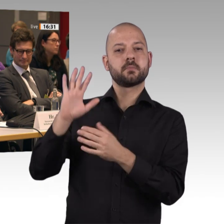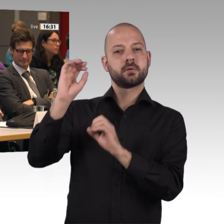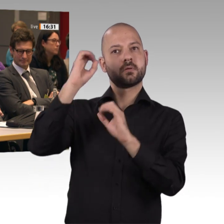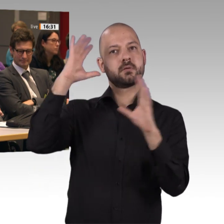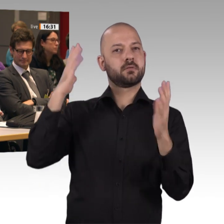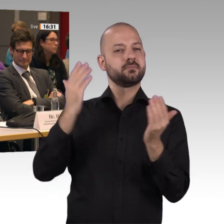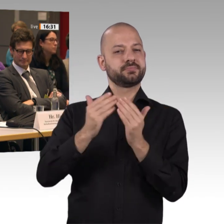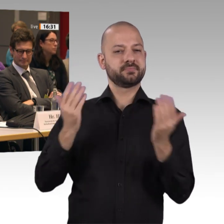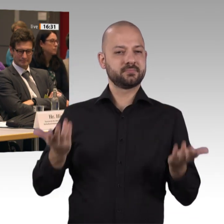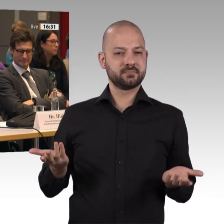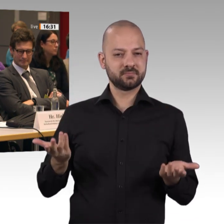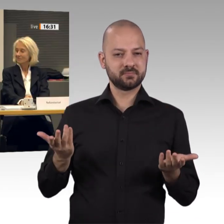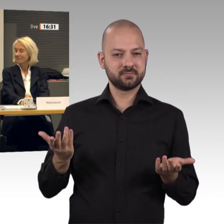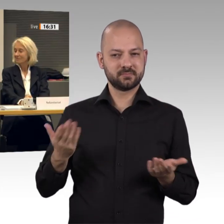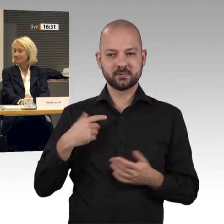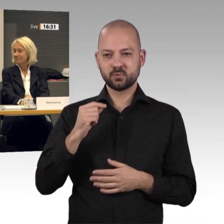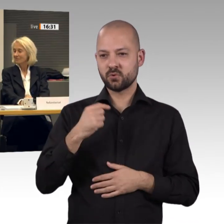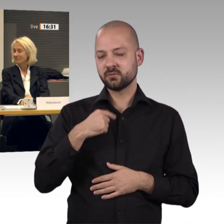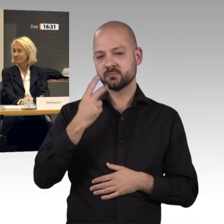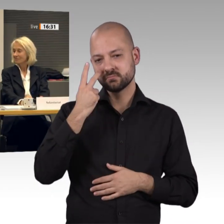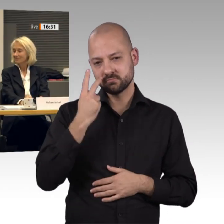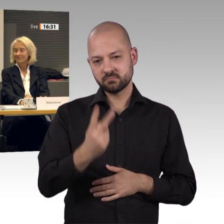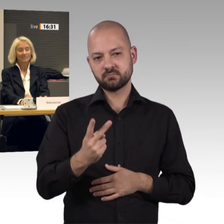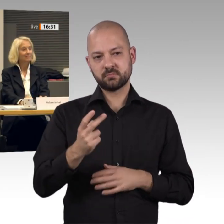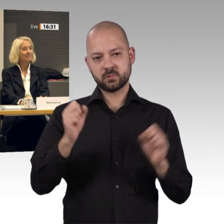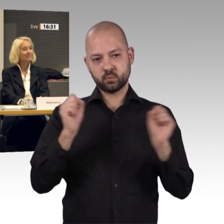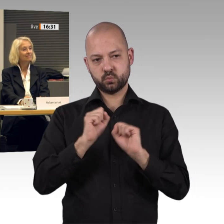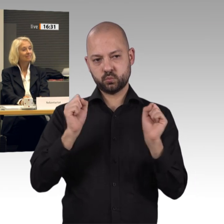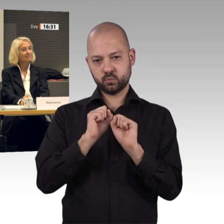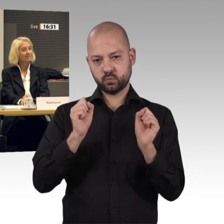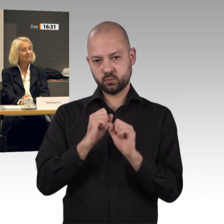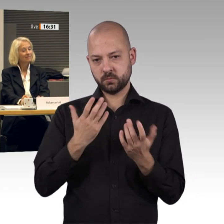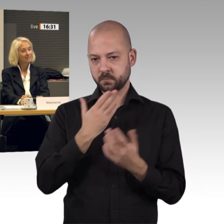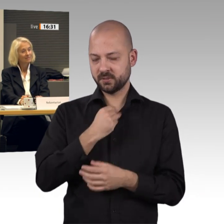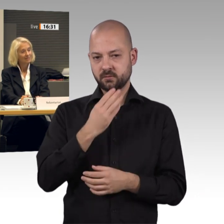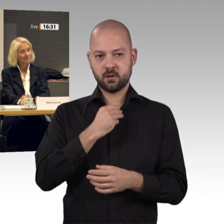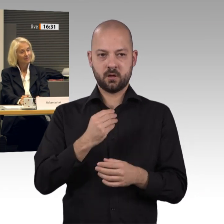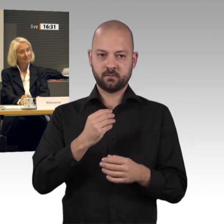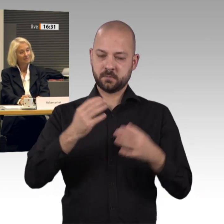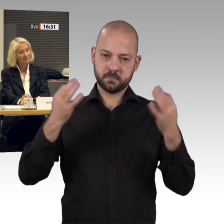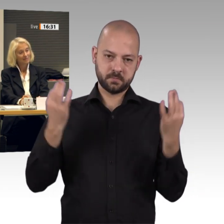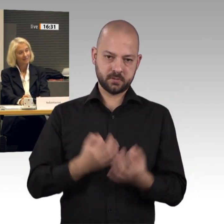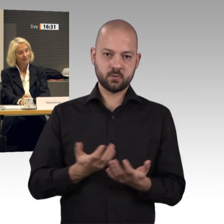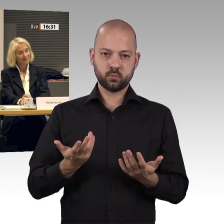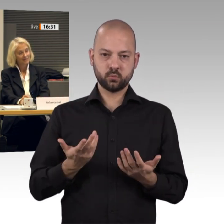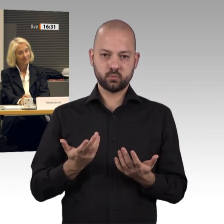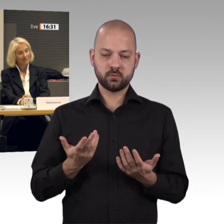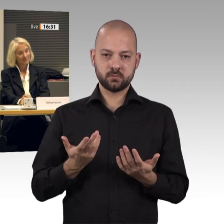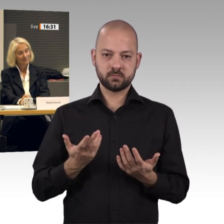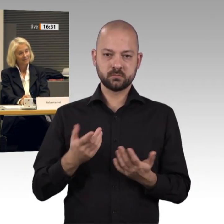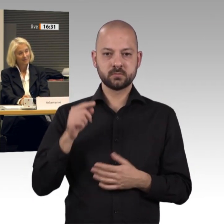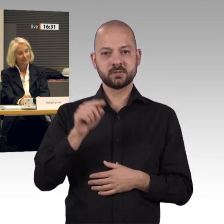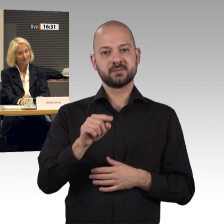geleistet werden. Dankeschön, Herr Hieb. Die Frau Kollegin Glöckner. Vielen Dank. Meine Frage geht an